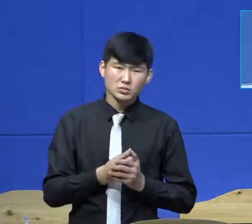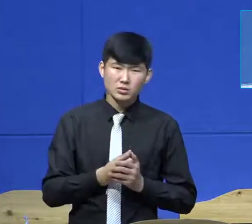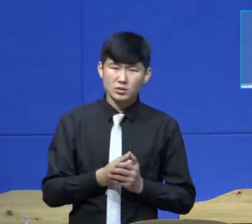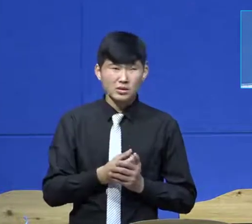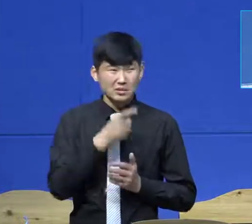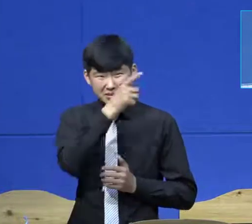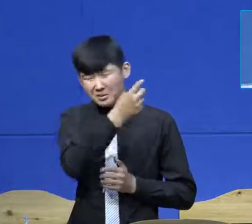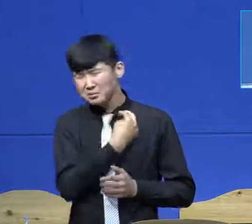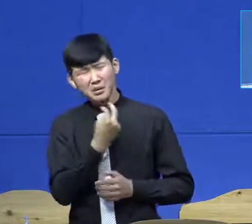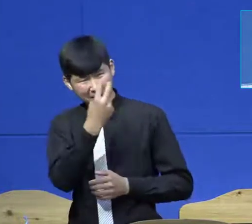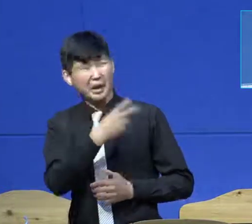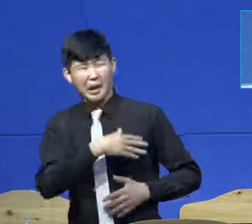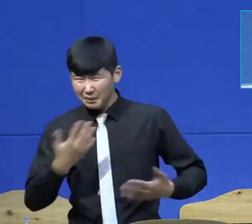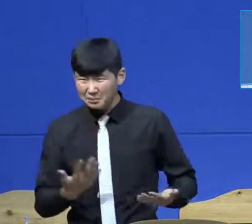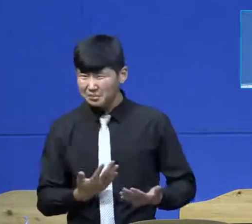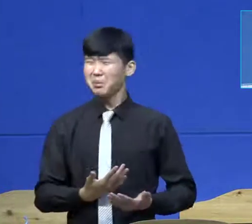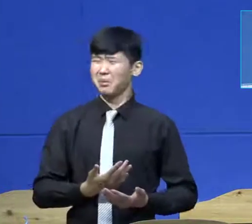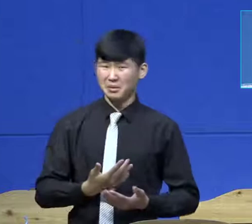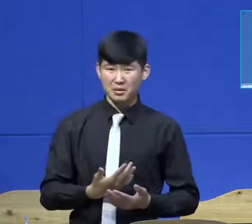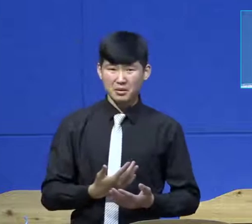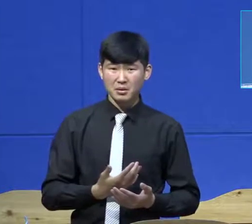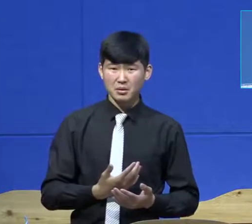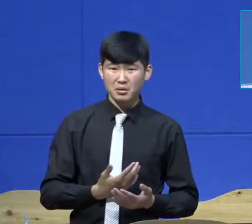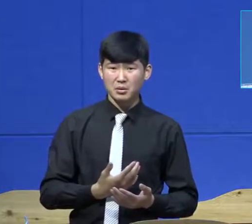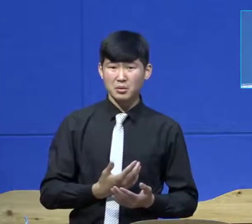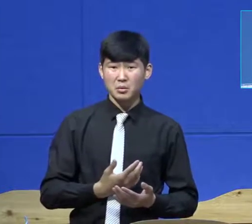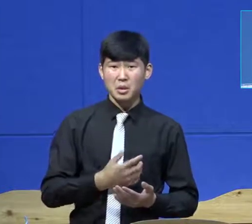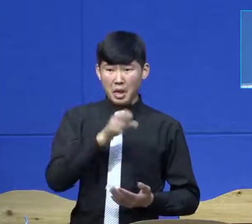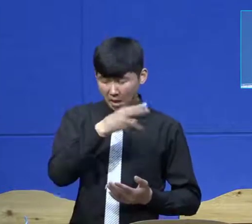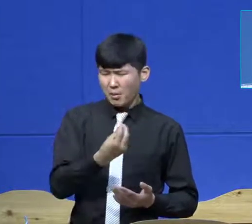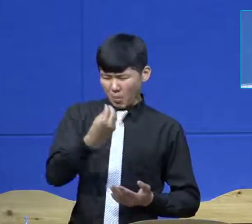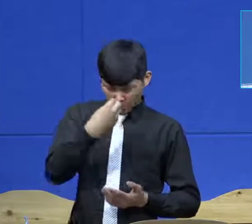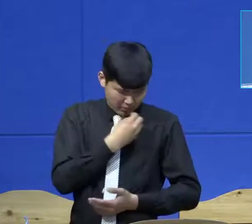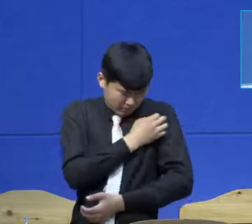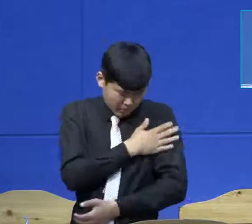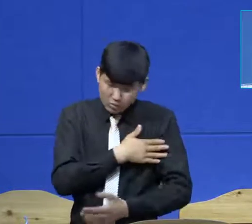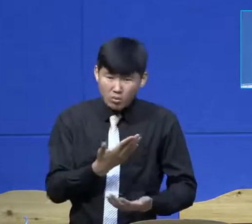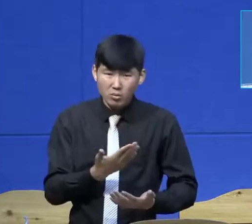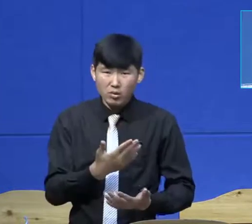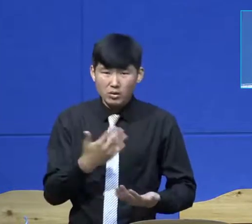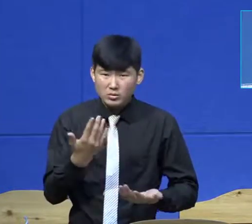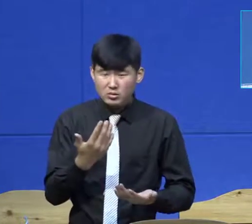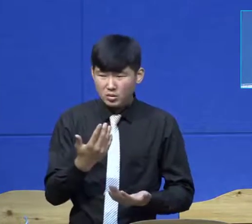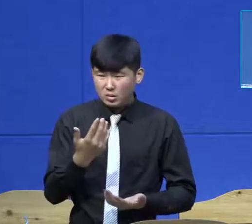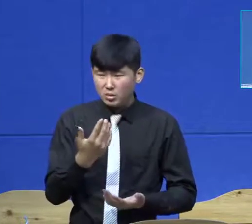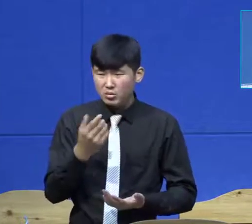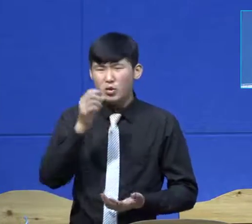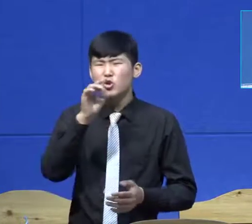энийг хараад амьдрын ийнэ. Гэхдээ юм өгөө түрхтг юм уу яадаг юм байгаа. Эсвэл ерөндөг энэ төр